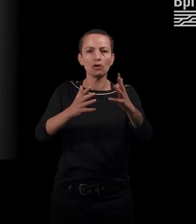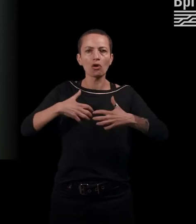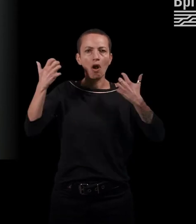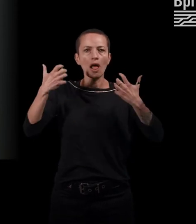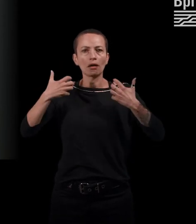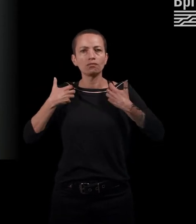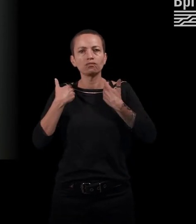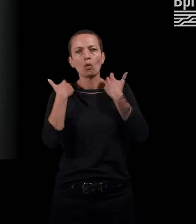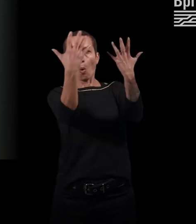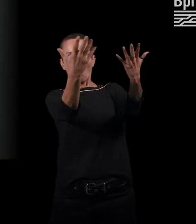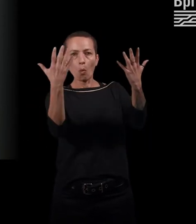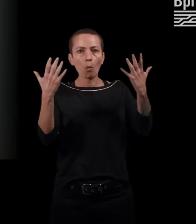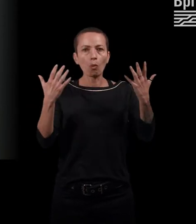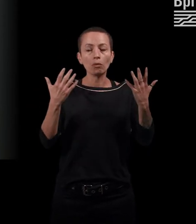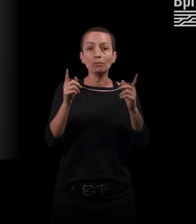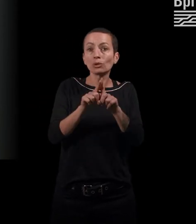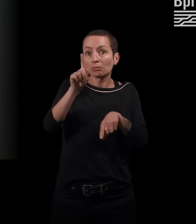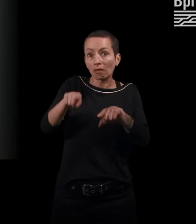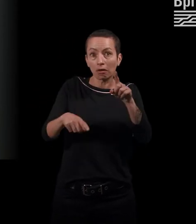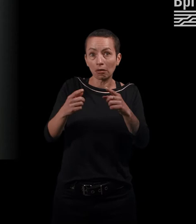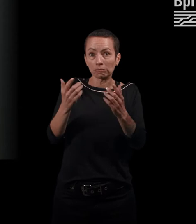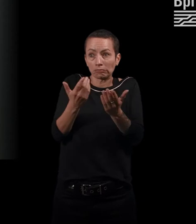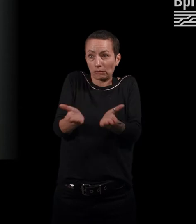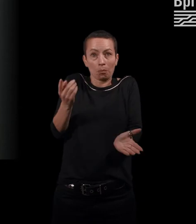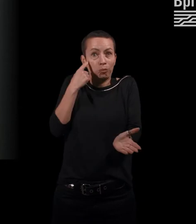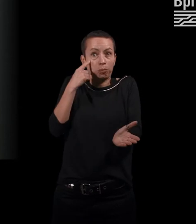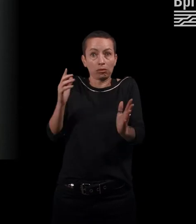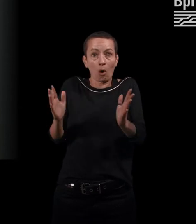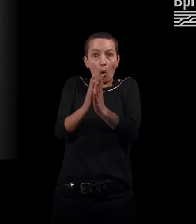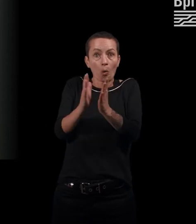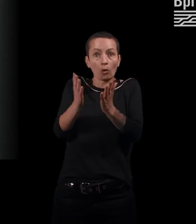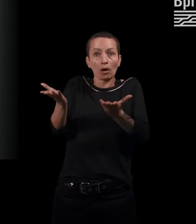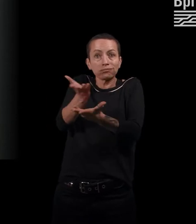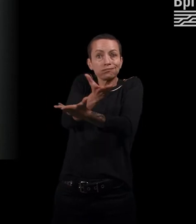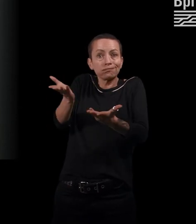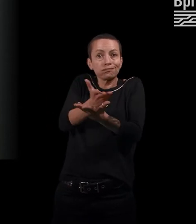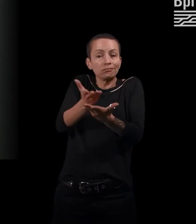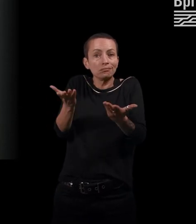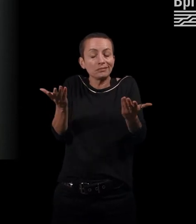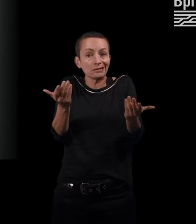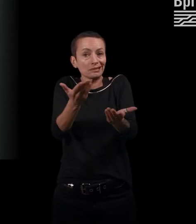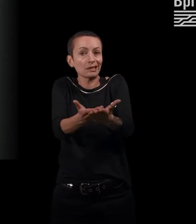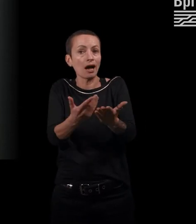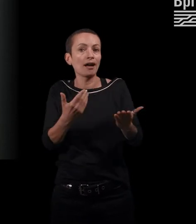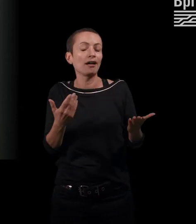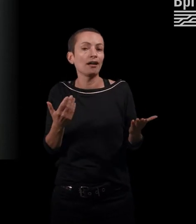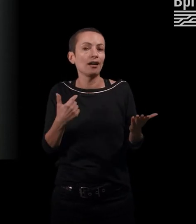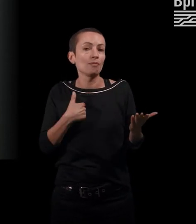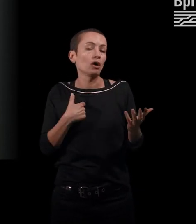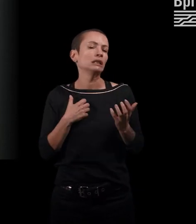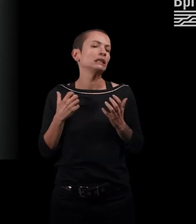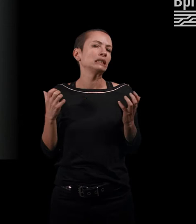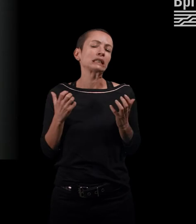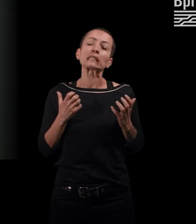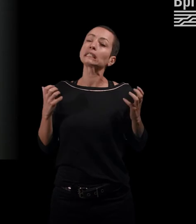pour manifester leur colère, mais aussi parfois simplement pour se rencontrer, pour passer un moment, et c'est ça. Et moi,